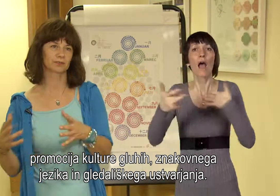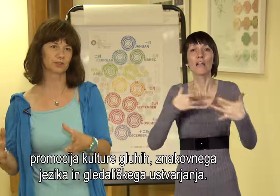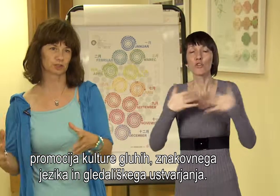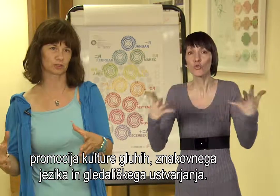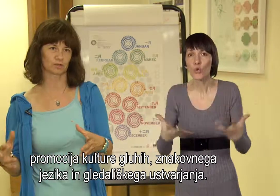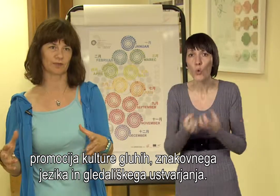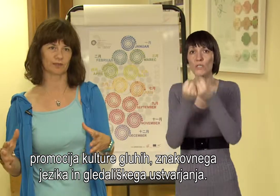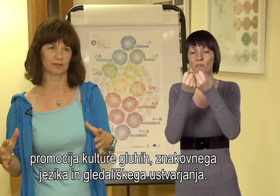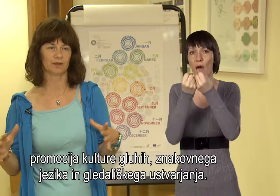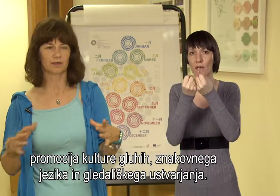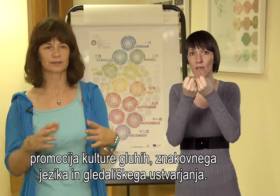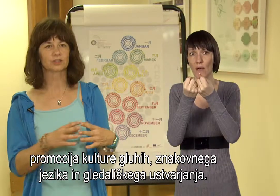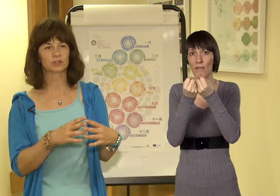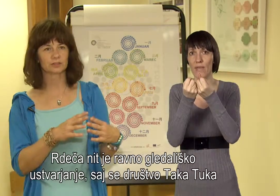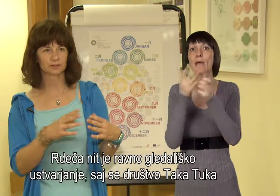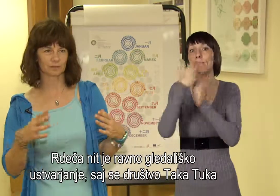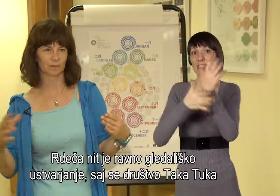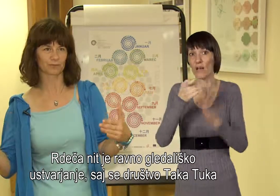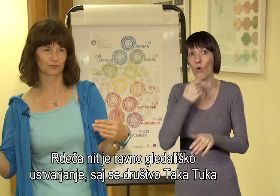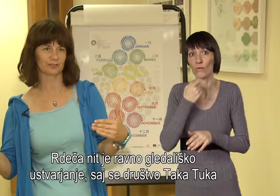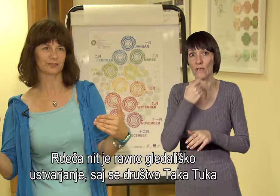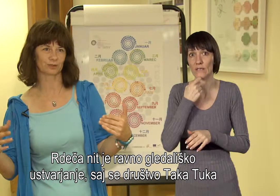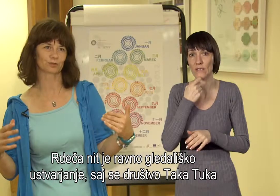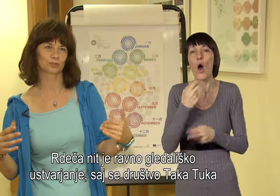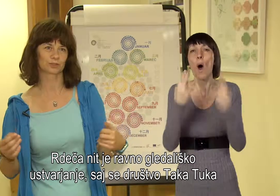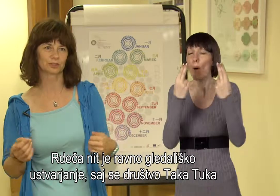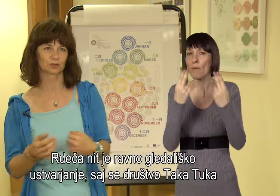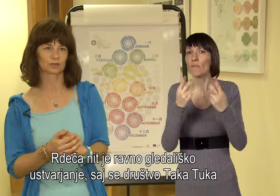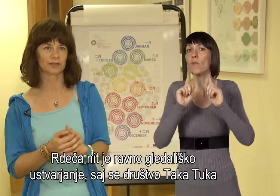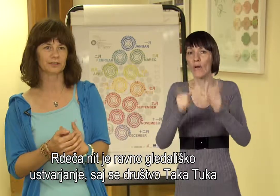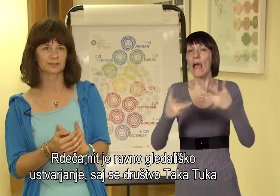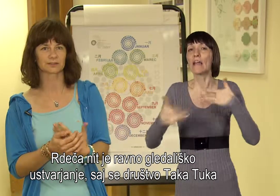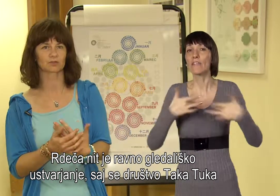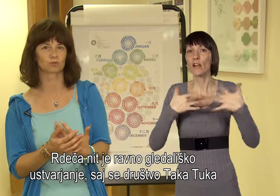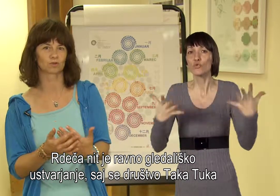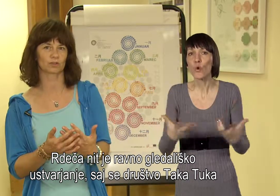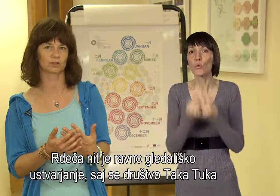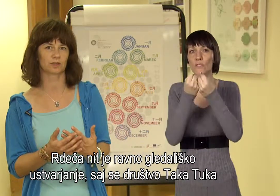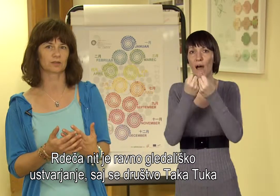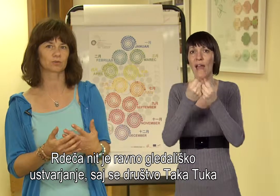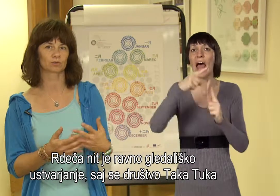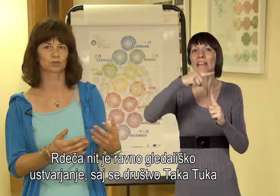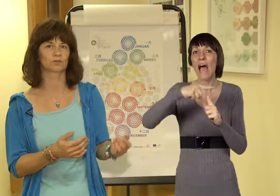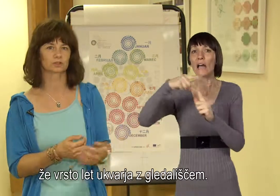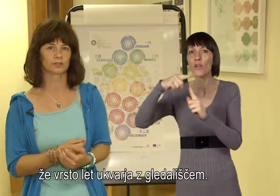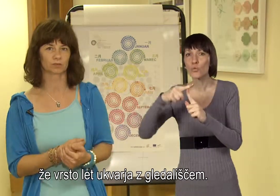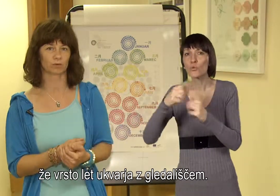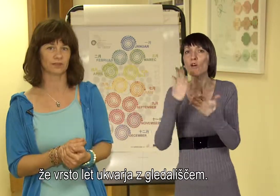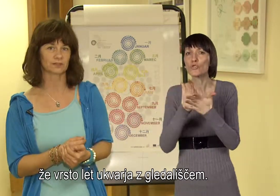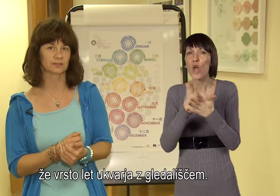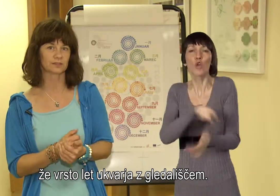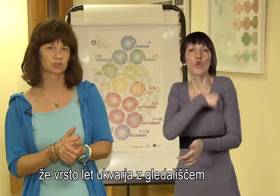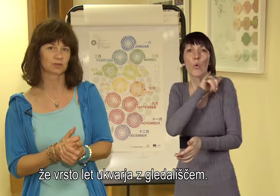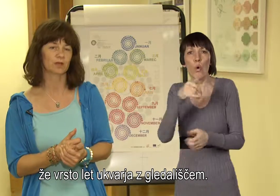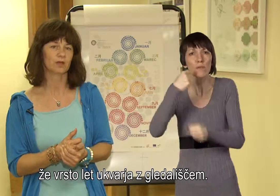pa gledališkega ustvarjanja. Rdeča nit tega povezovanja je ravno to gledališko ustvarjanje, saj se društvo tako tukaj že vrsto let